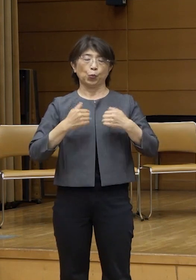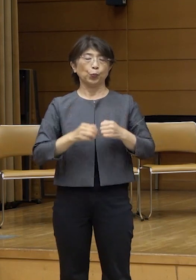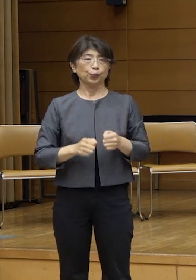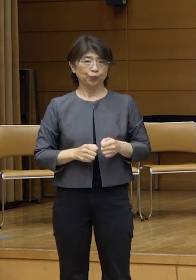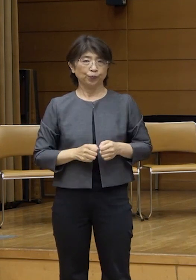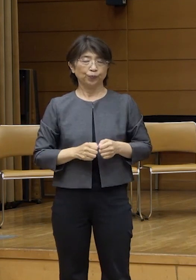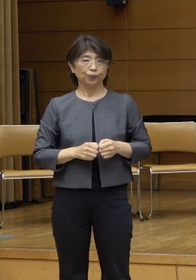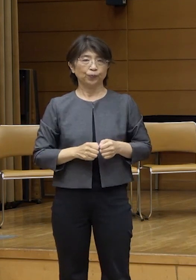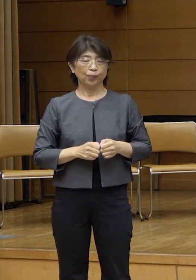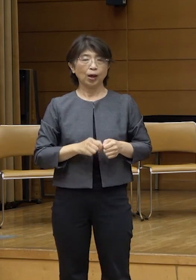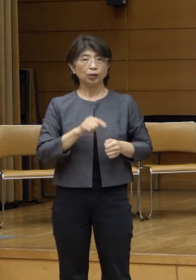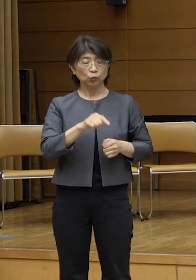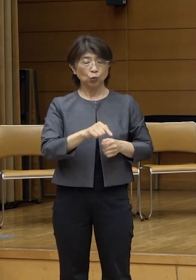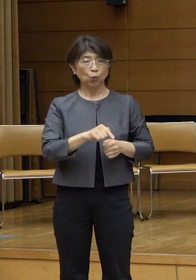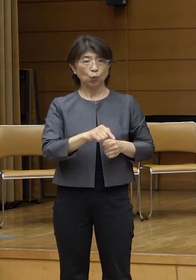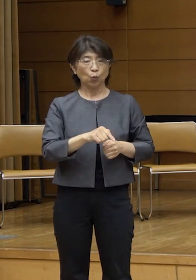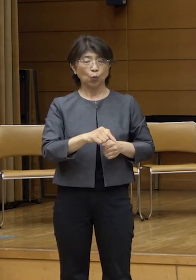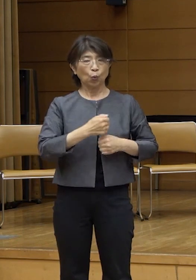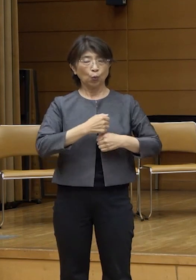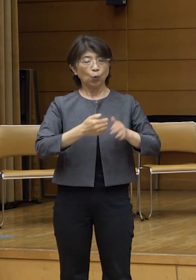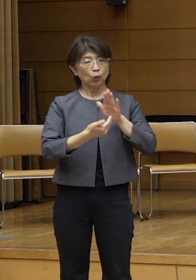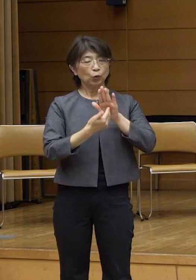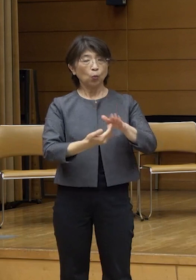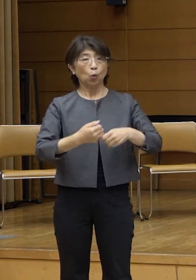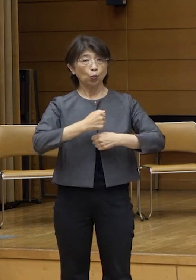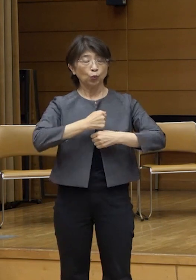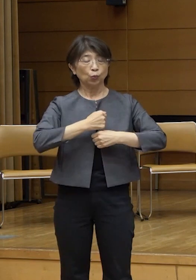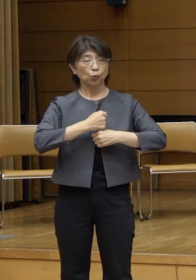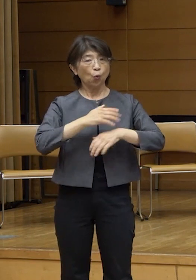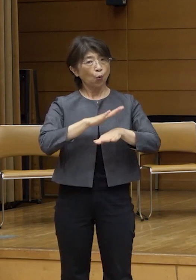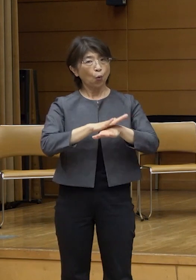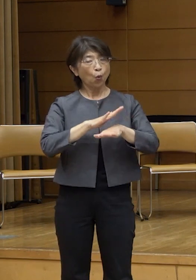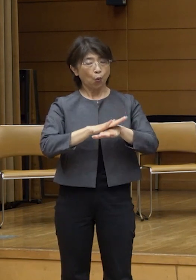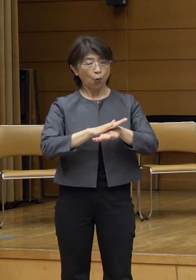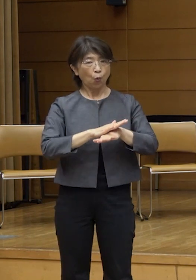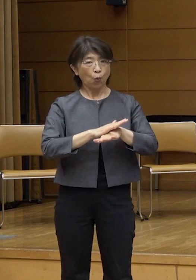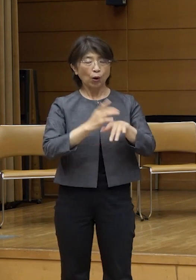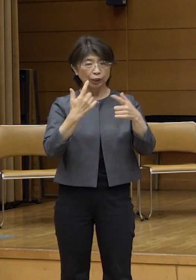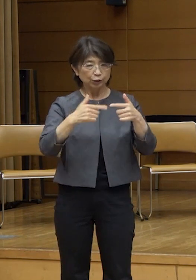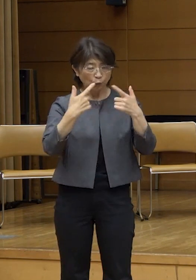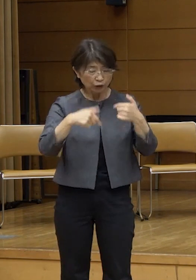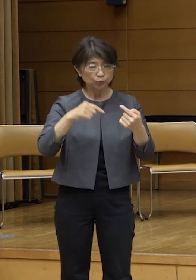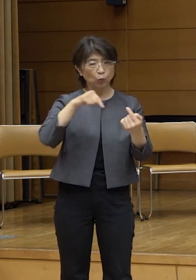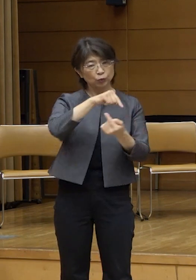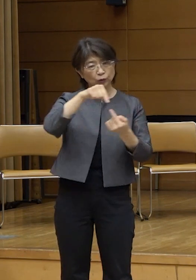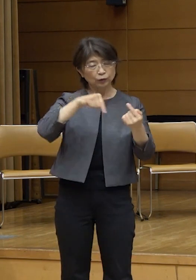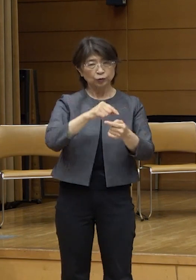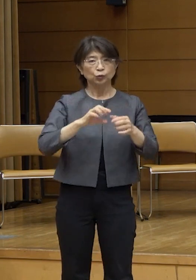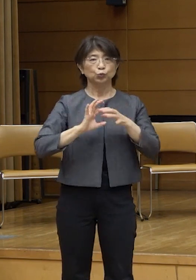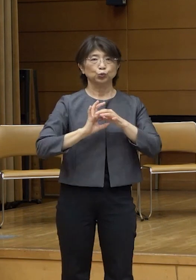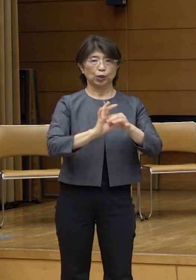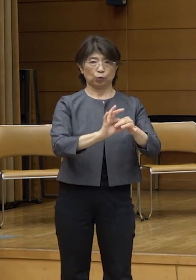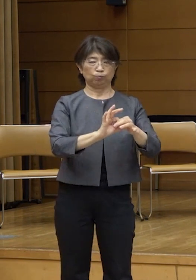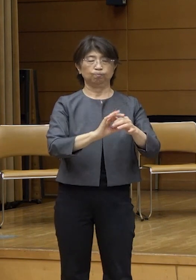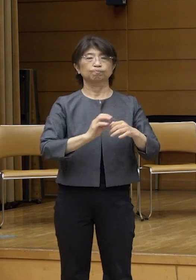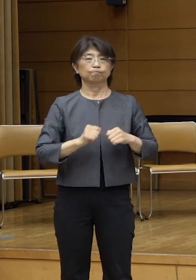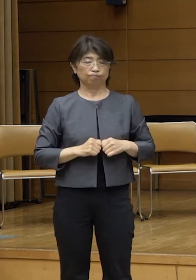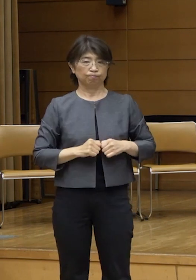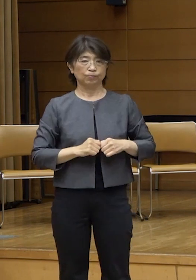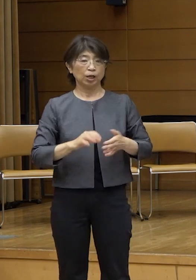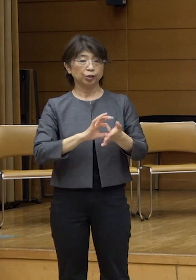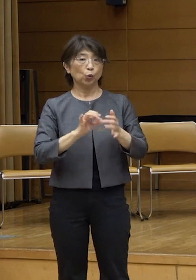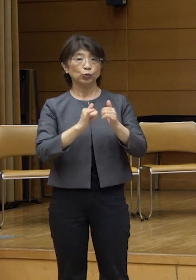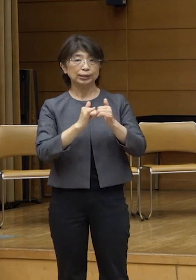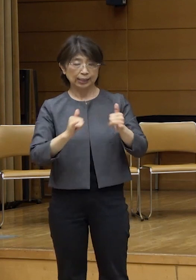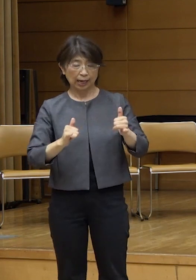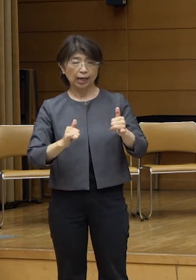まあ、常識化していただければなと。で、そのためには、先ほど申し上げましたのは、やっぱり、行政の支援であるとか、医療